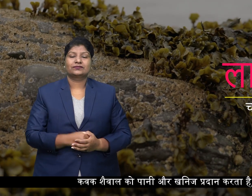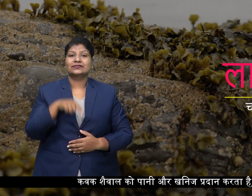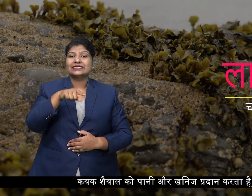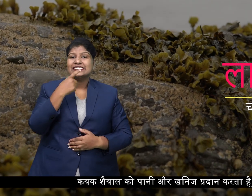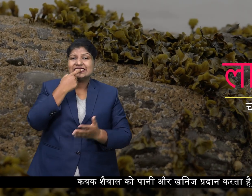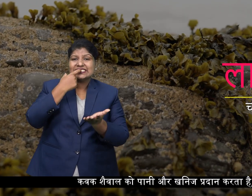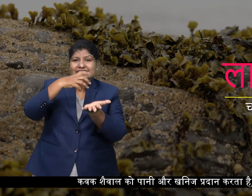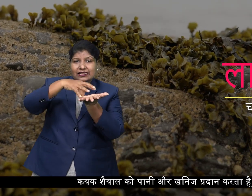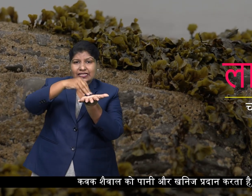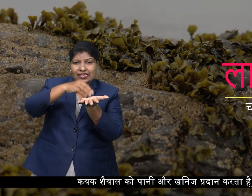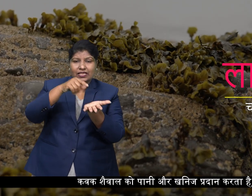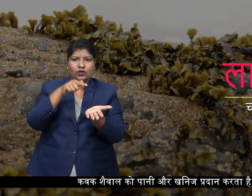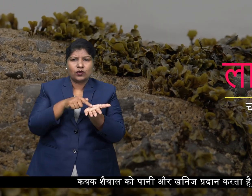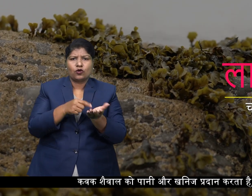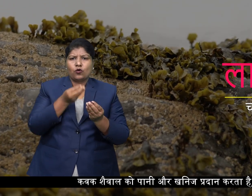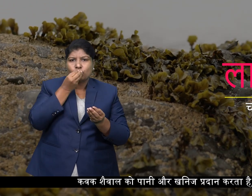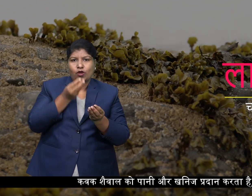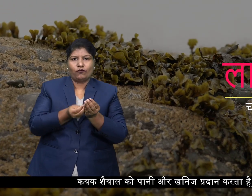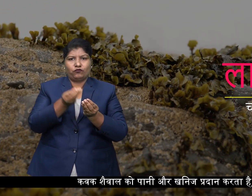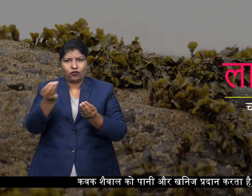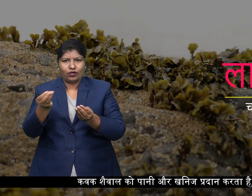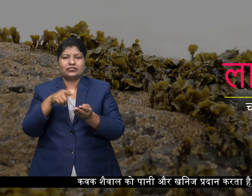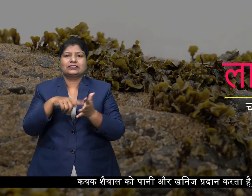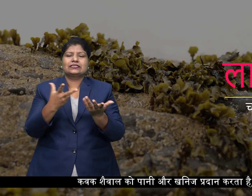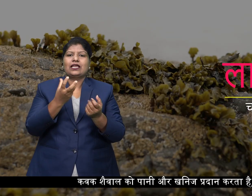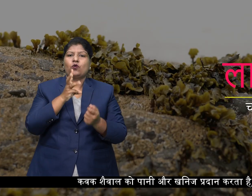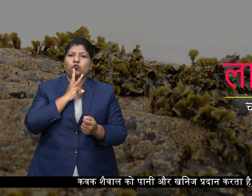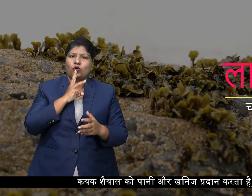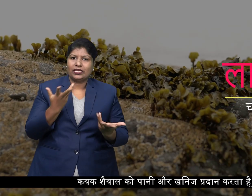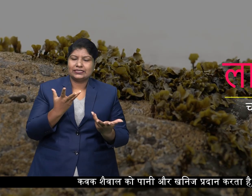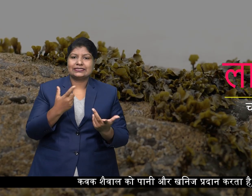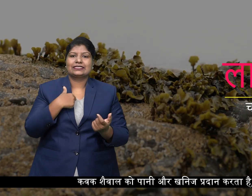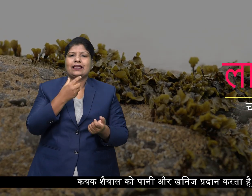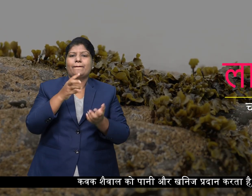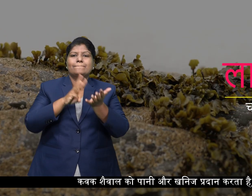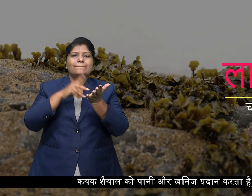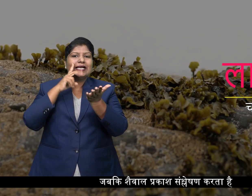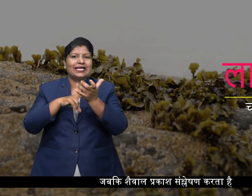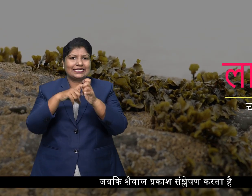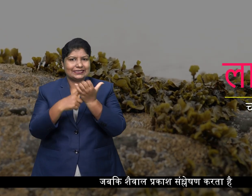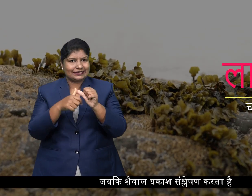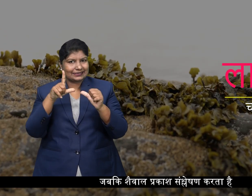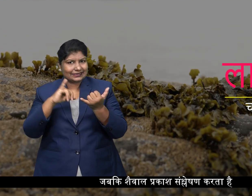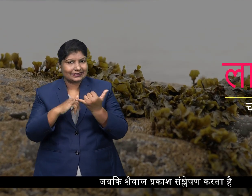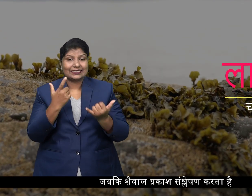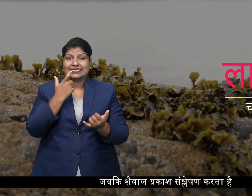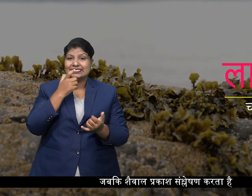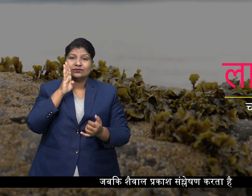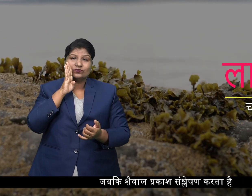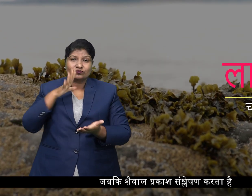कवक शैवाल को पानी और खनिज प्रदान करता है, जबकि शैवाल